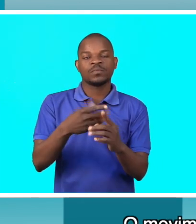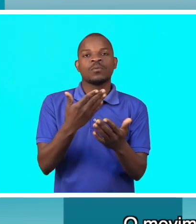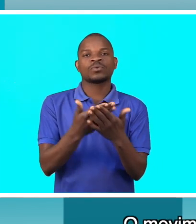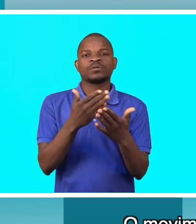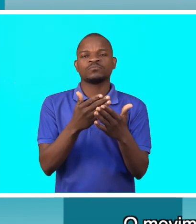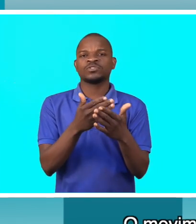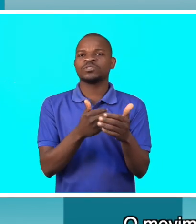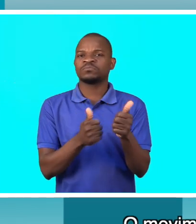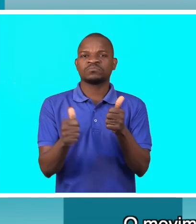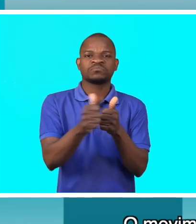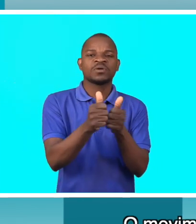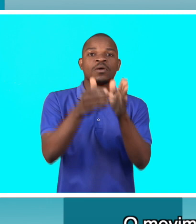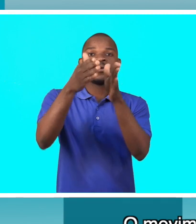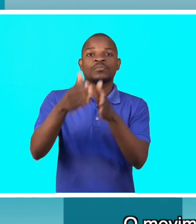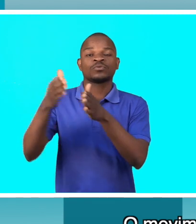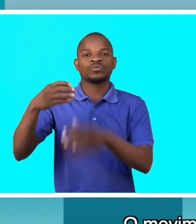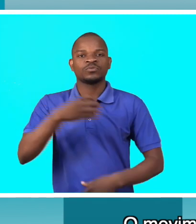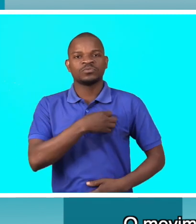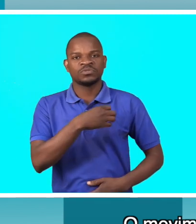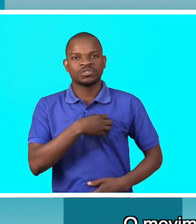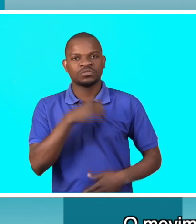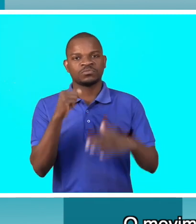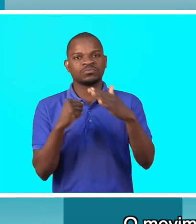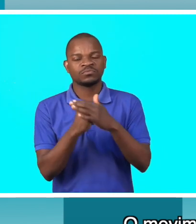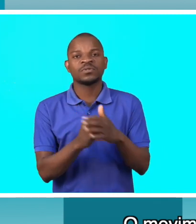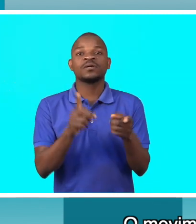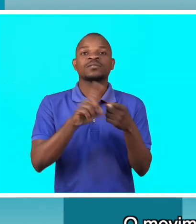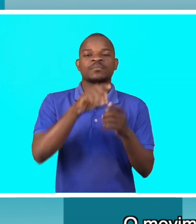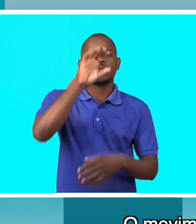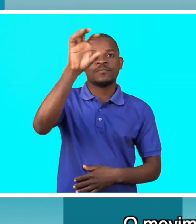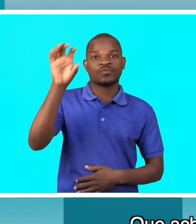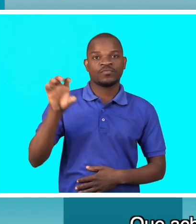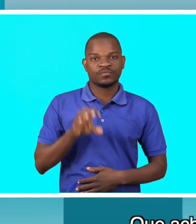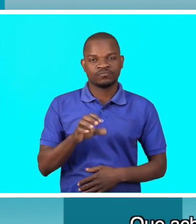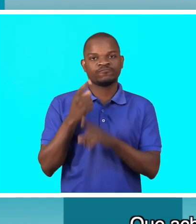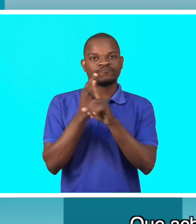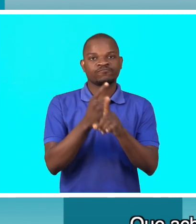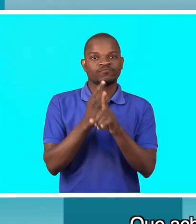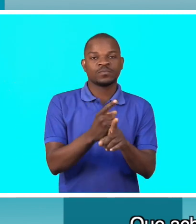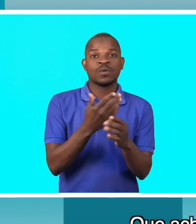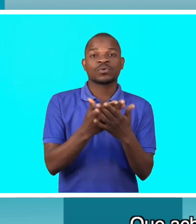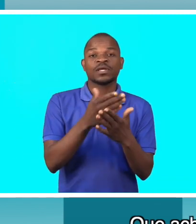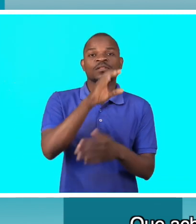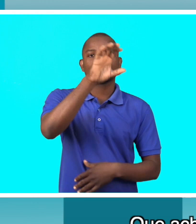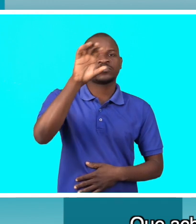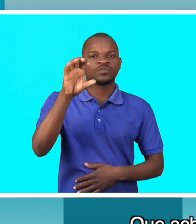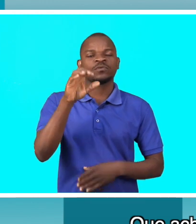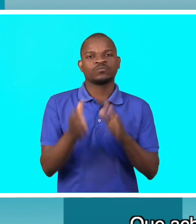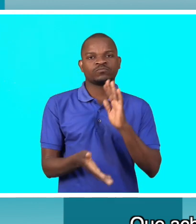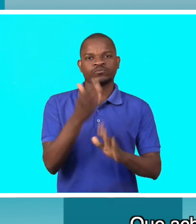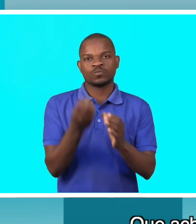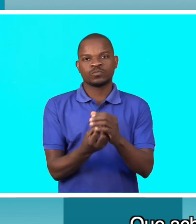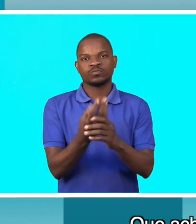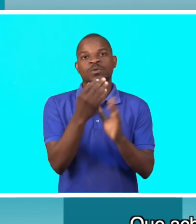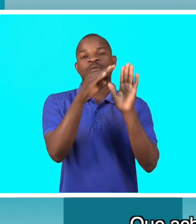teve representado não só ao nível do Ministério, mas também por algumas províncias que achamos que vão ser províncias piloto na